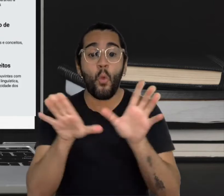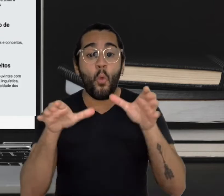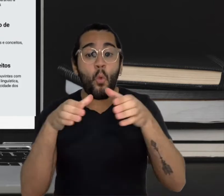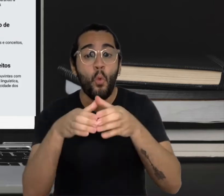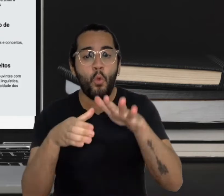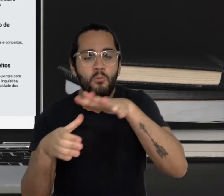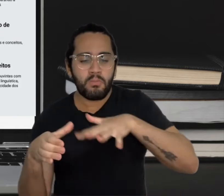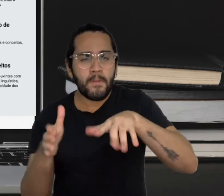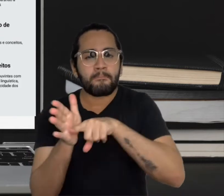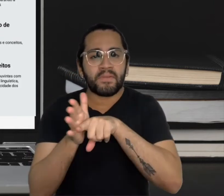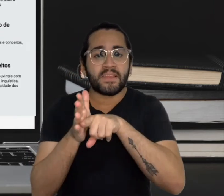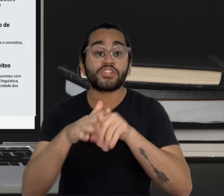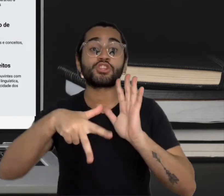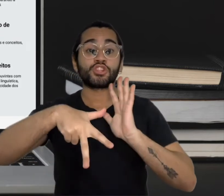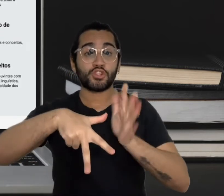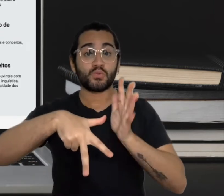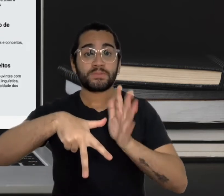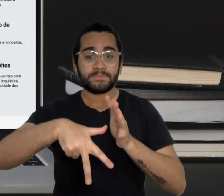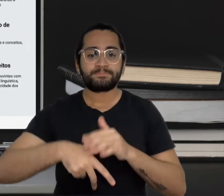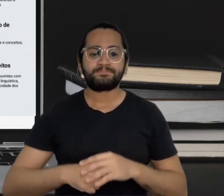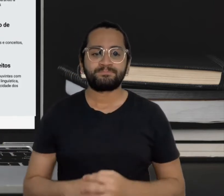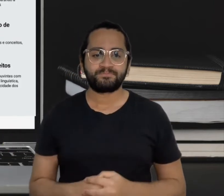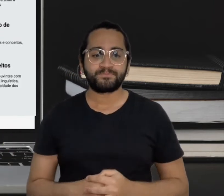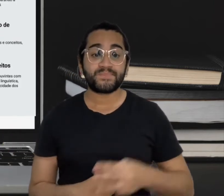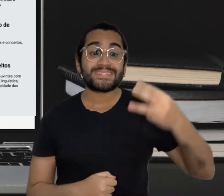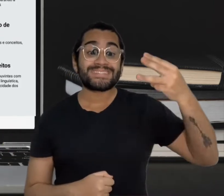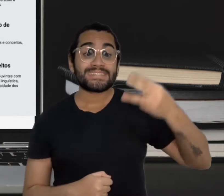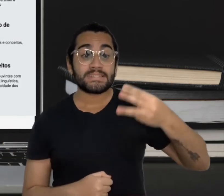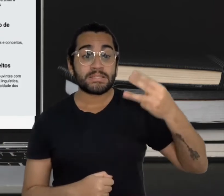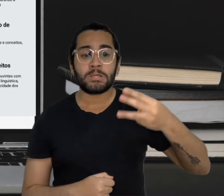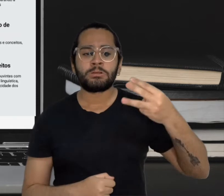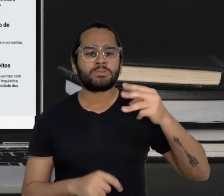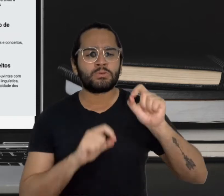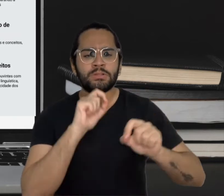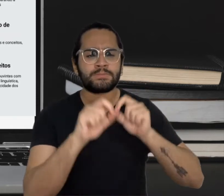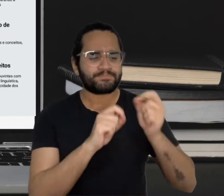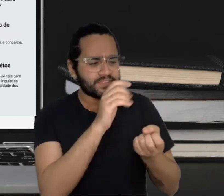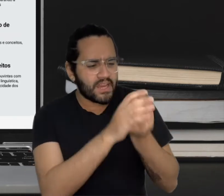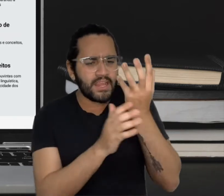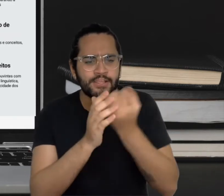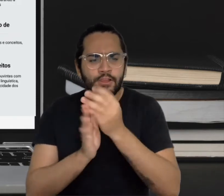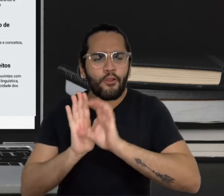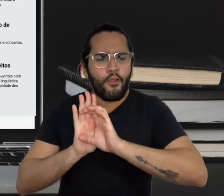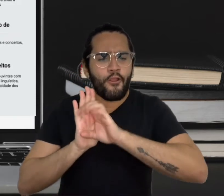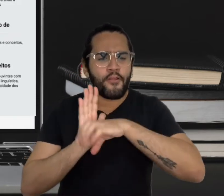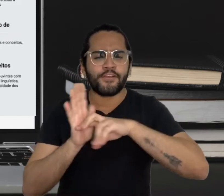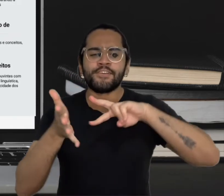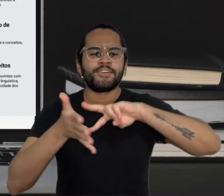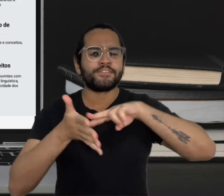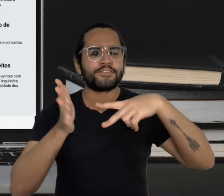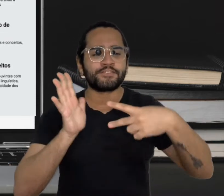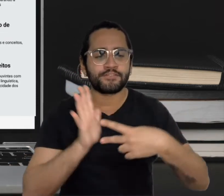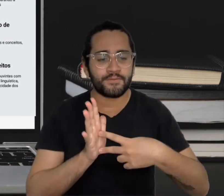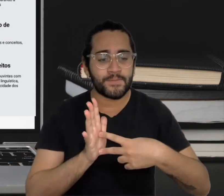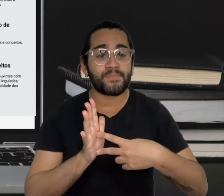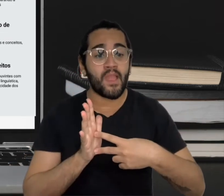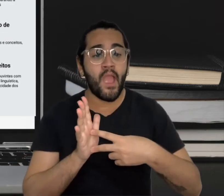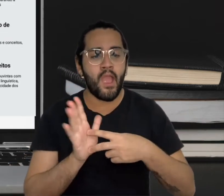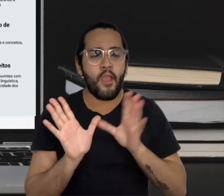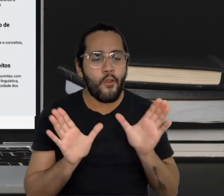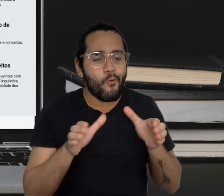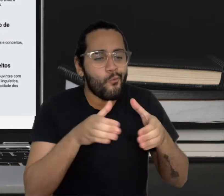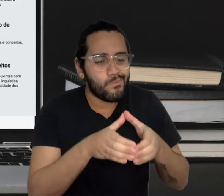negociando aí, né, sobre a construção dessas imagens, e também junto com o grupo de pesquisa Surdos e Libras